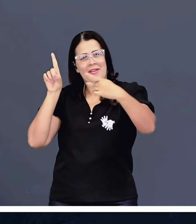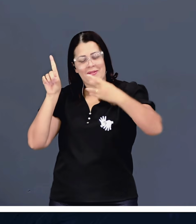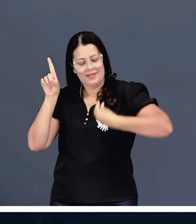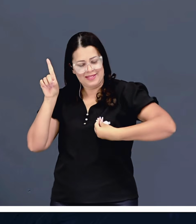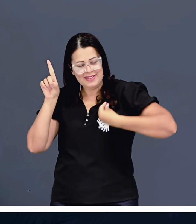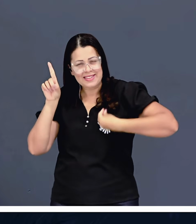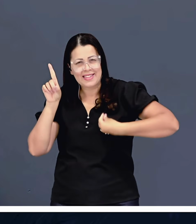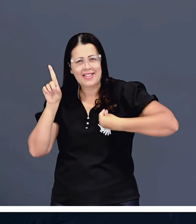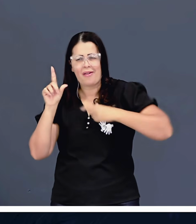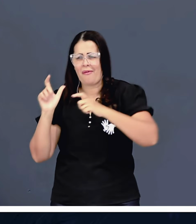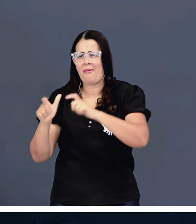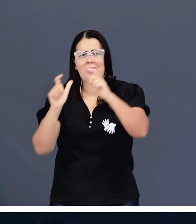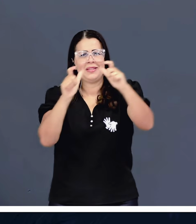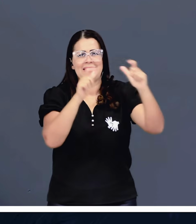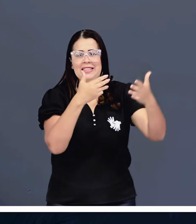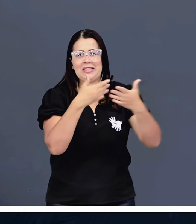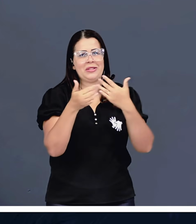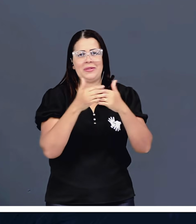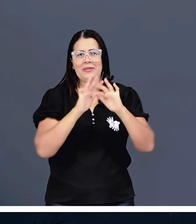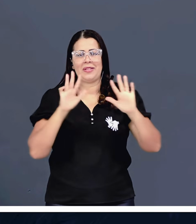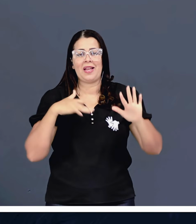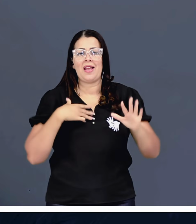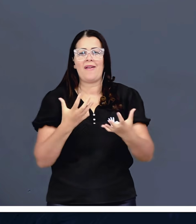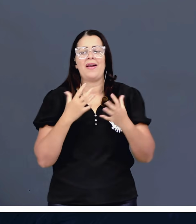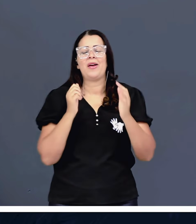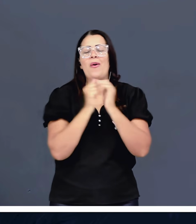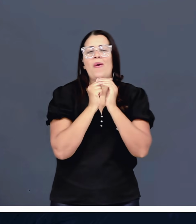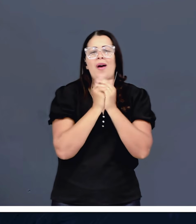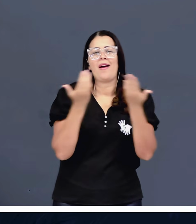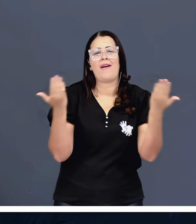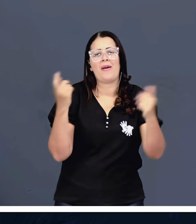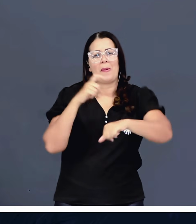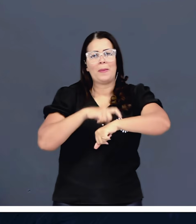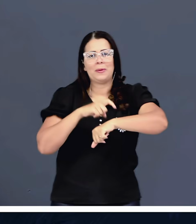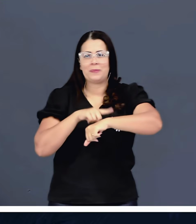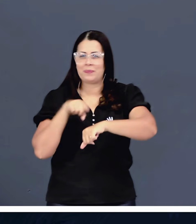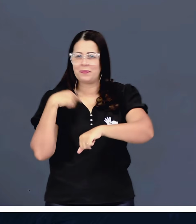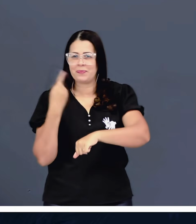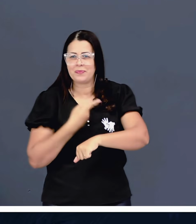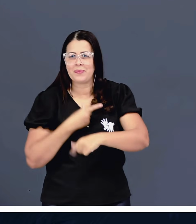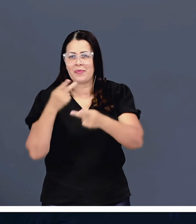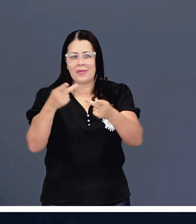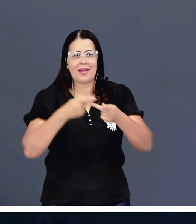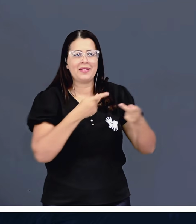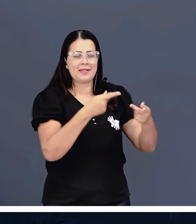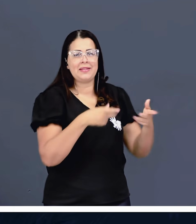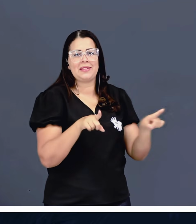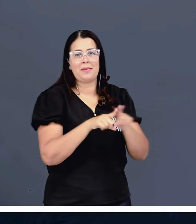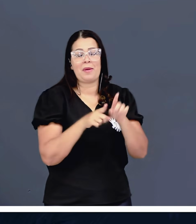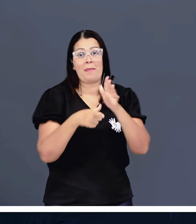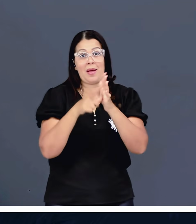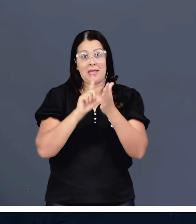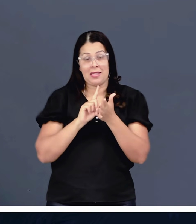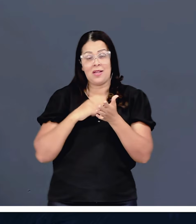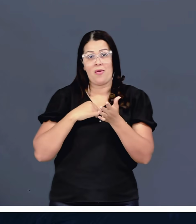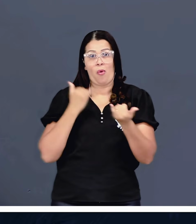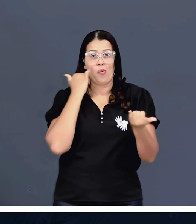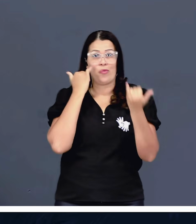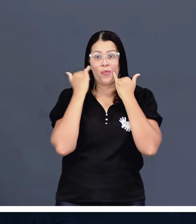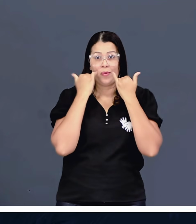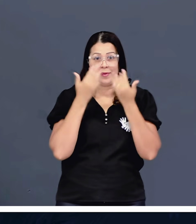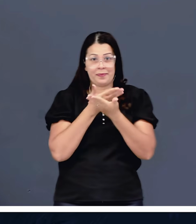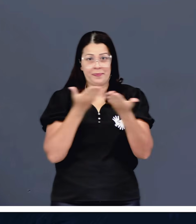de vocês onde vocês estiverem. Eu quero orar nesse momento pelos nossos visitantes, mas antes eu vou só deixar uma